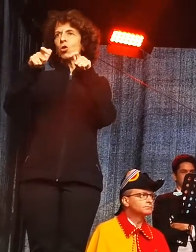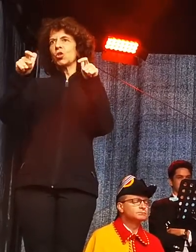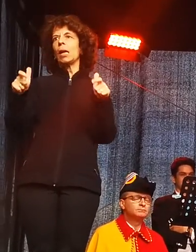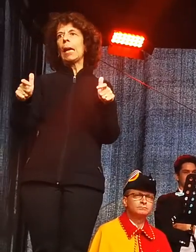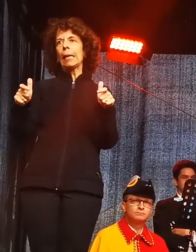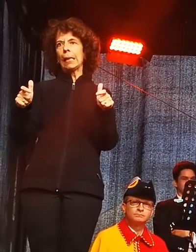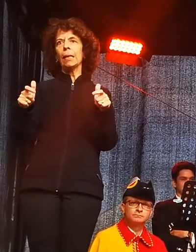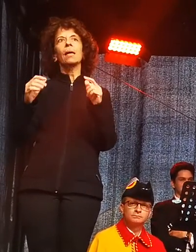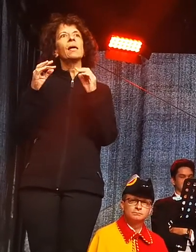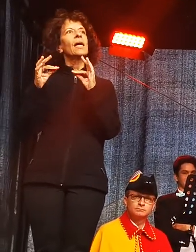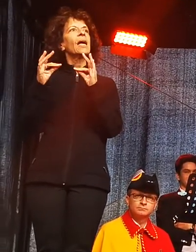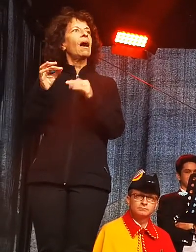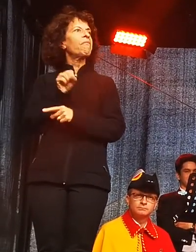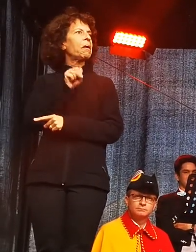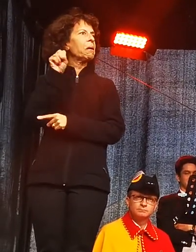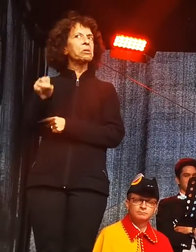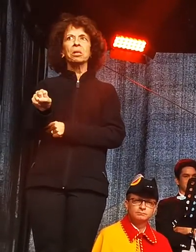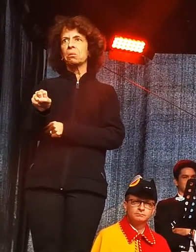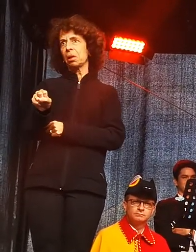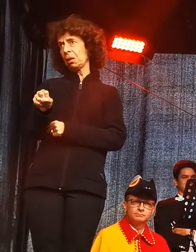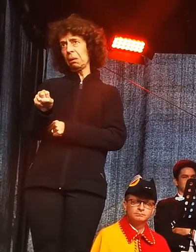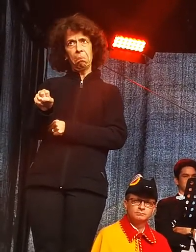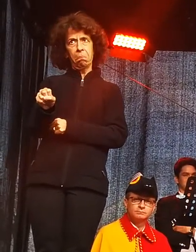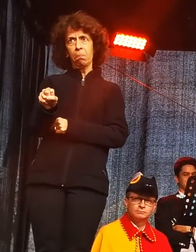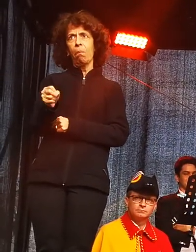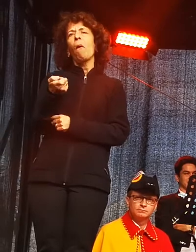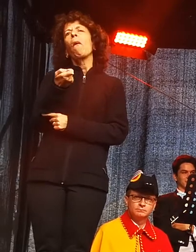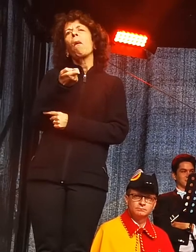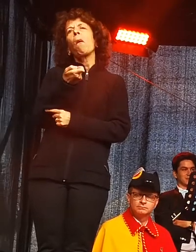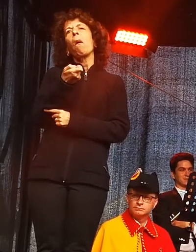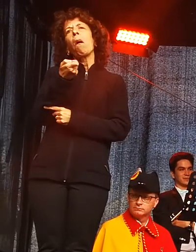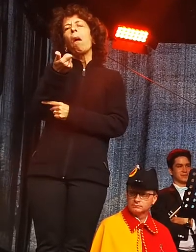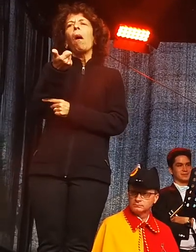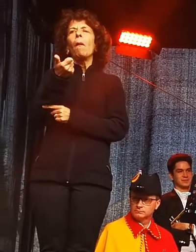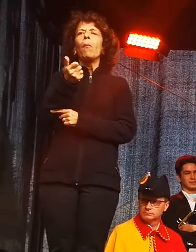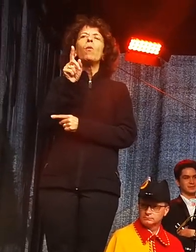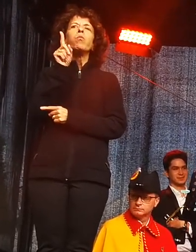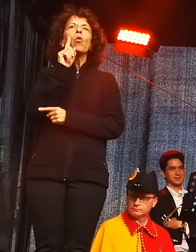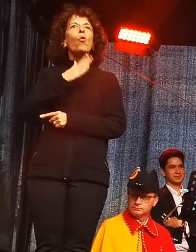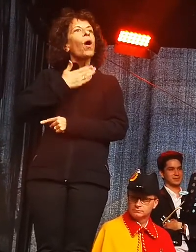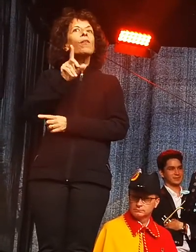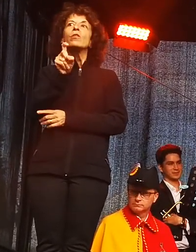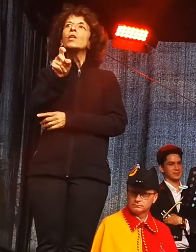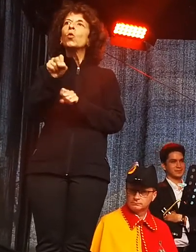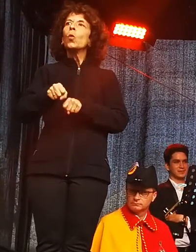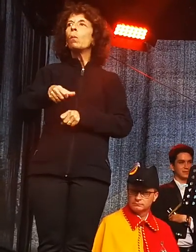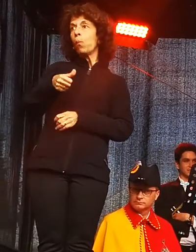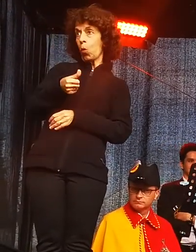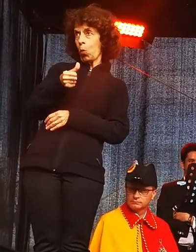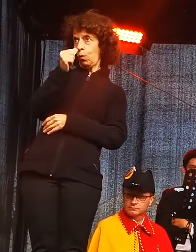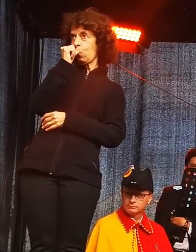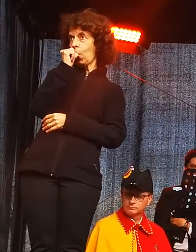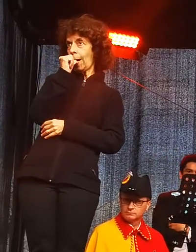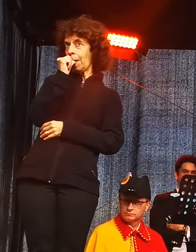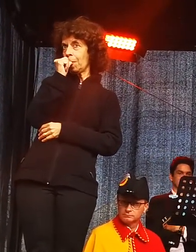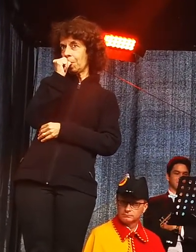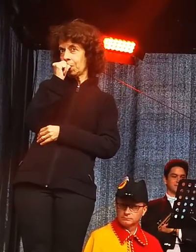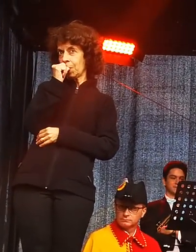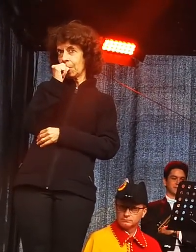il n'était pas lié à des questions de sécurité, certes un peu d'eau potable puisqu'ils étaient juste à côté de la ressource,